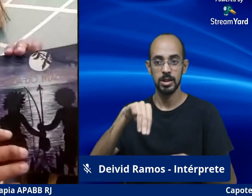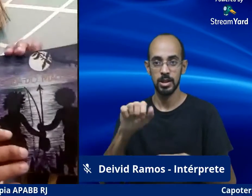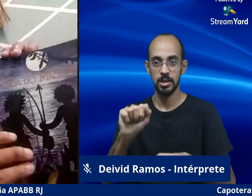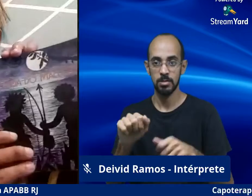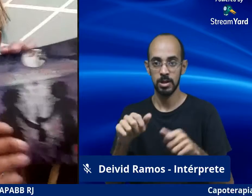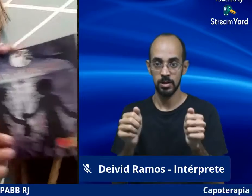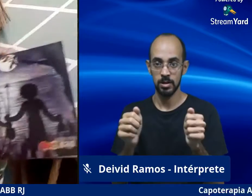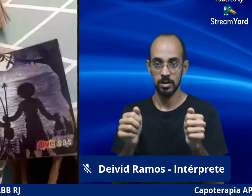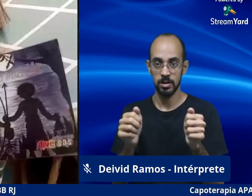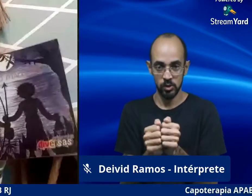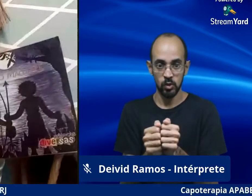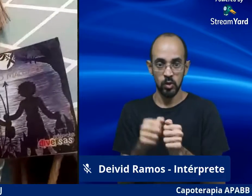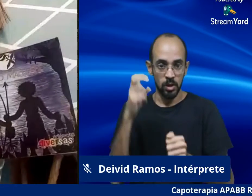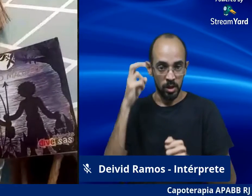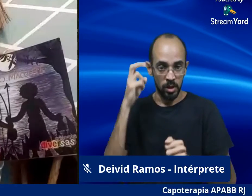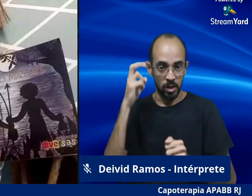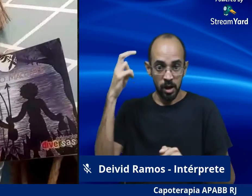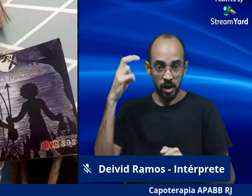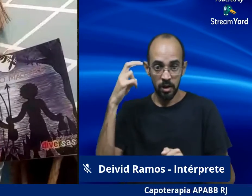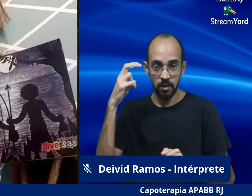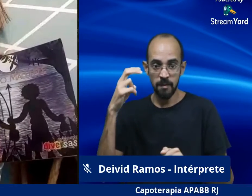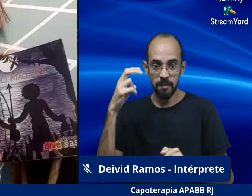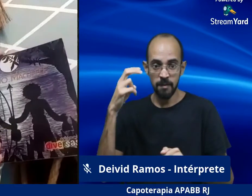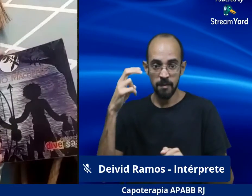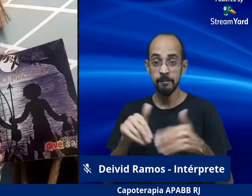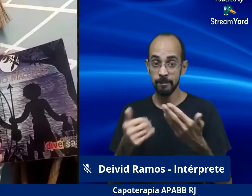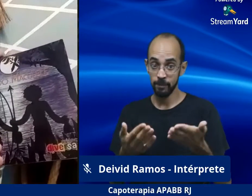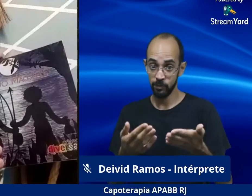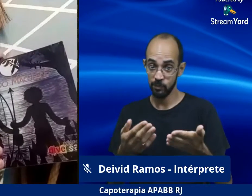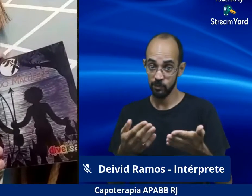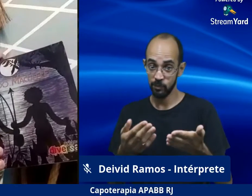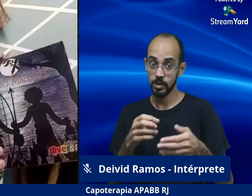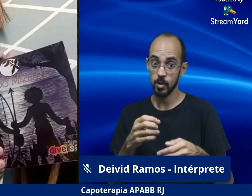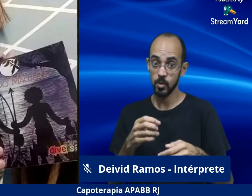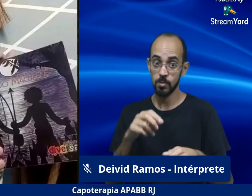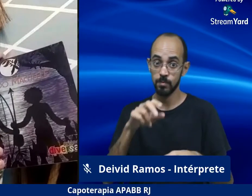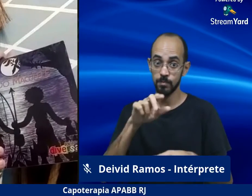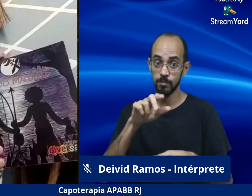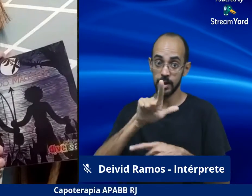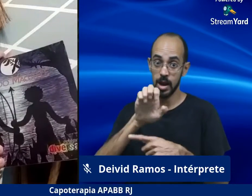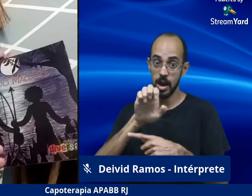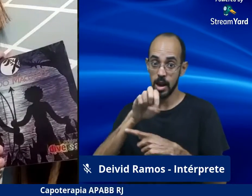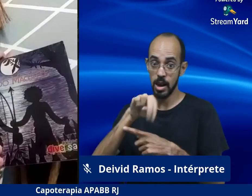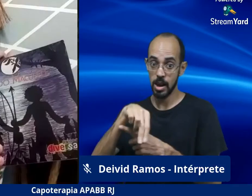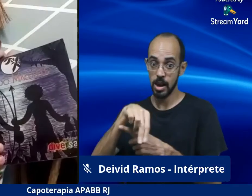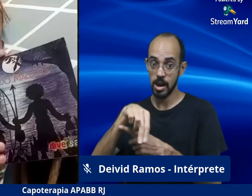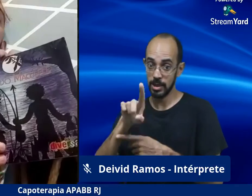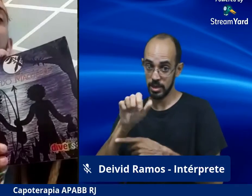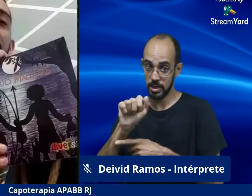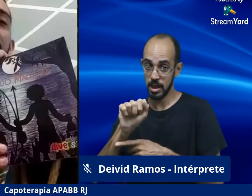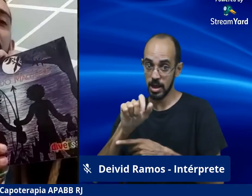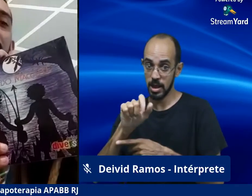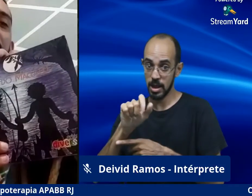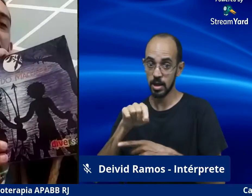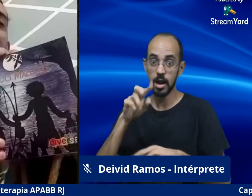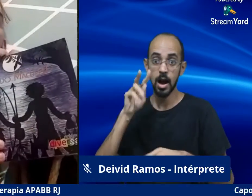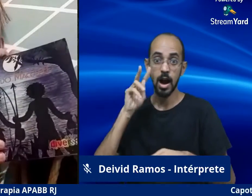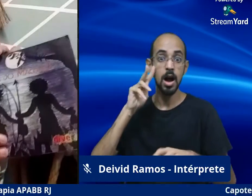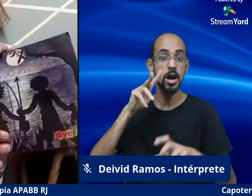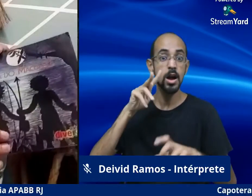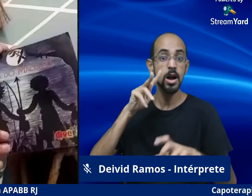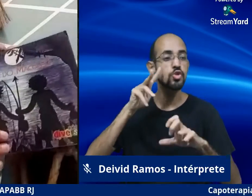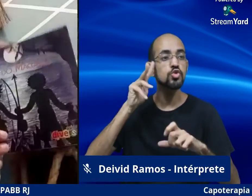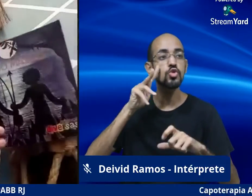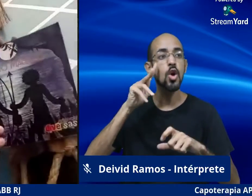Então, a lenda do maculelê. Algumas pessoas já conhecem, algumas pessoas não conhecem.